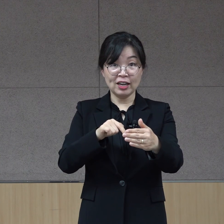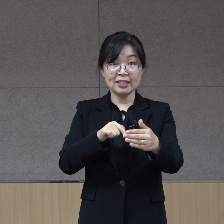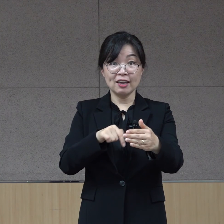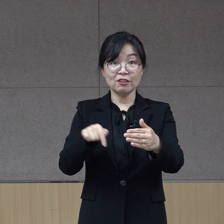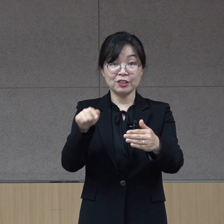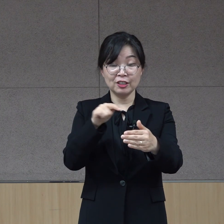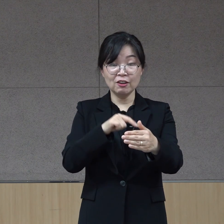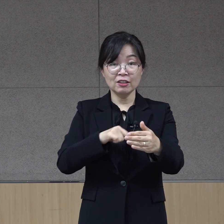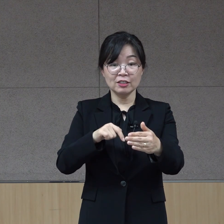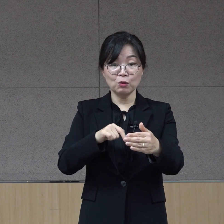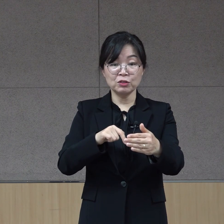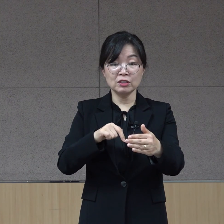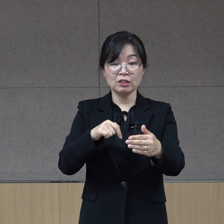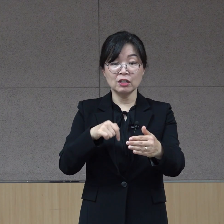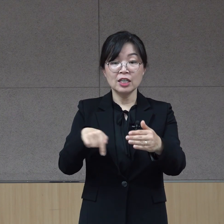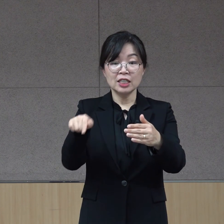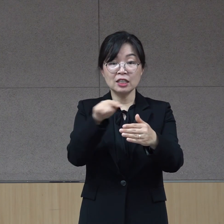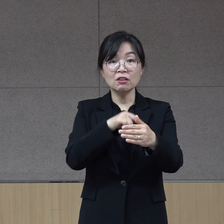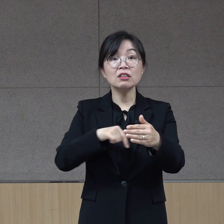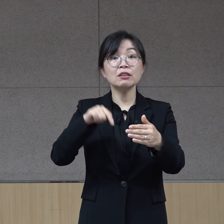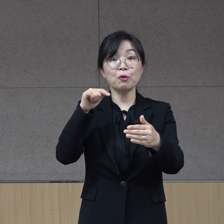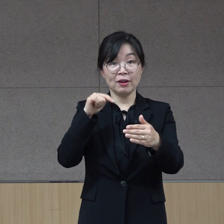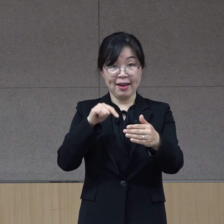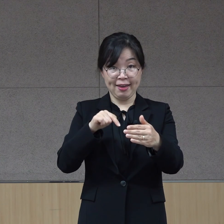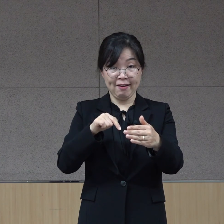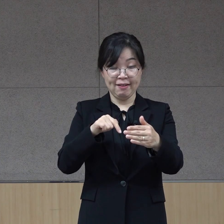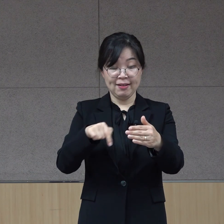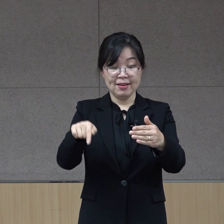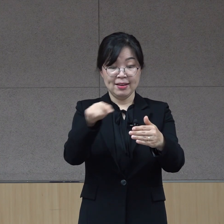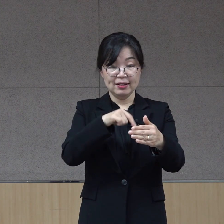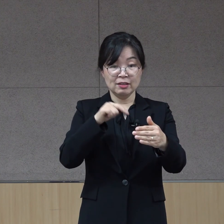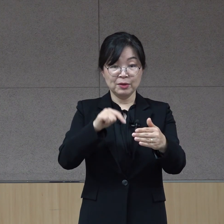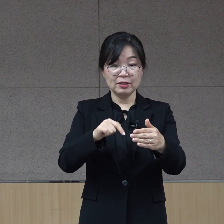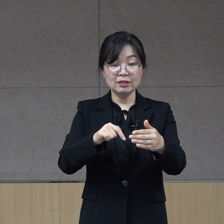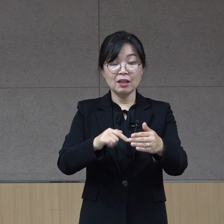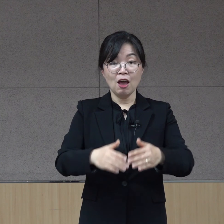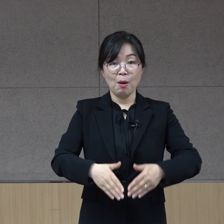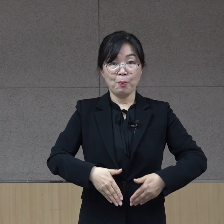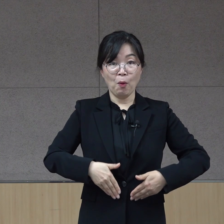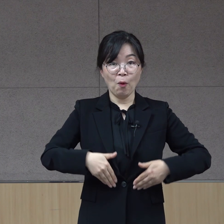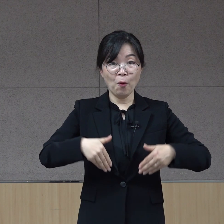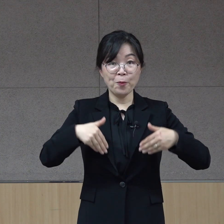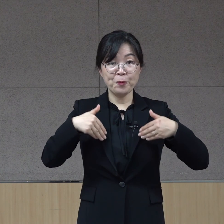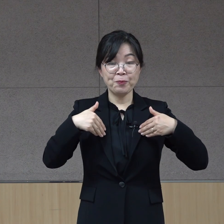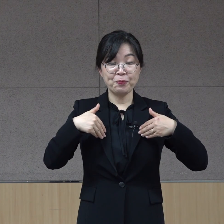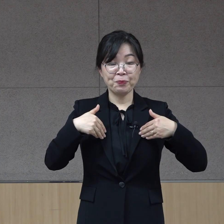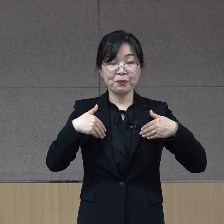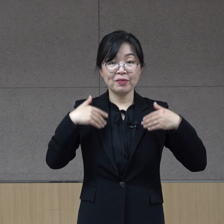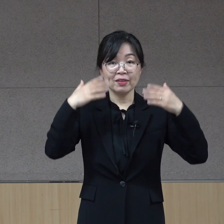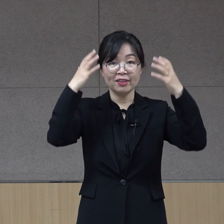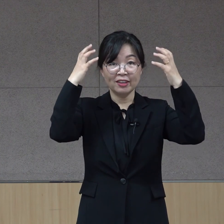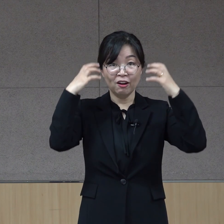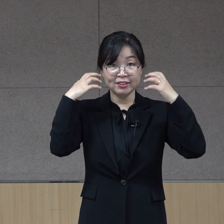게 있거든요. 그래서 오늘은 저는 이거를 써볼까 해요. 그러면은 봄,